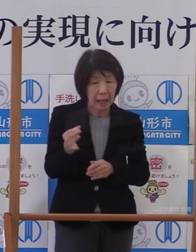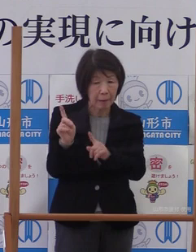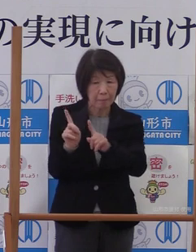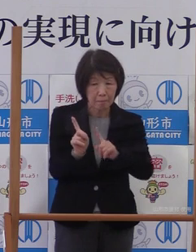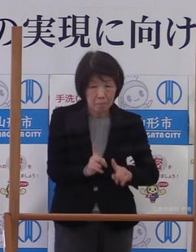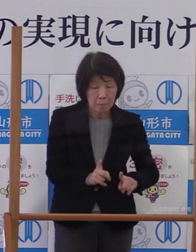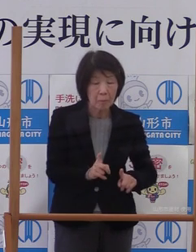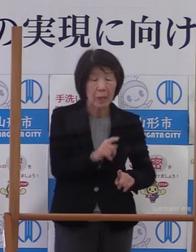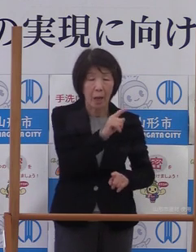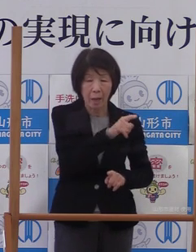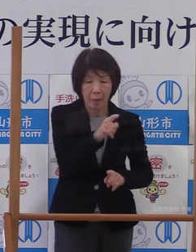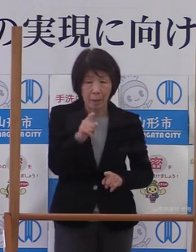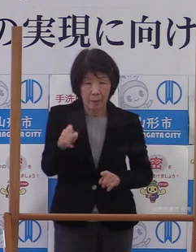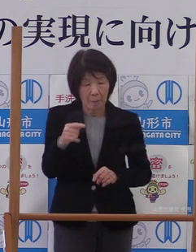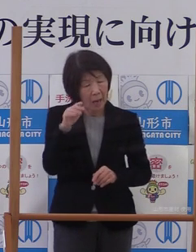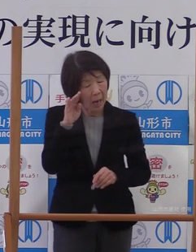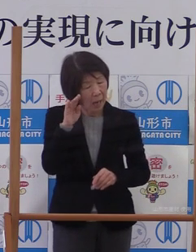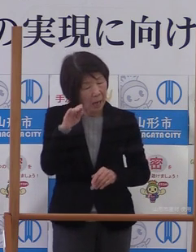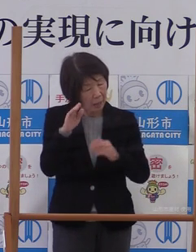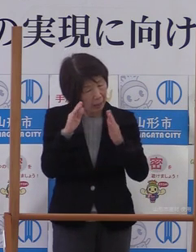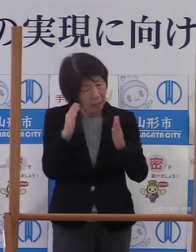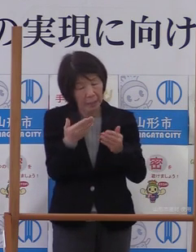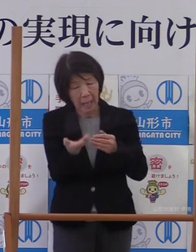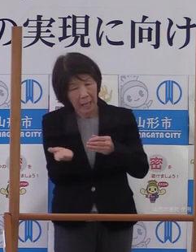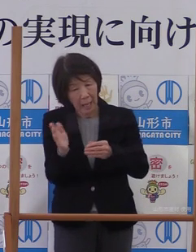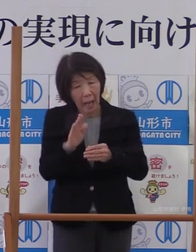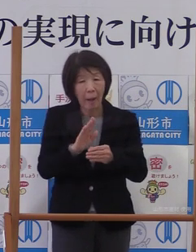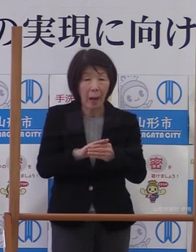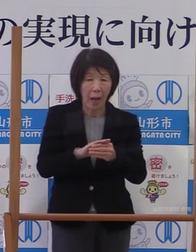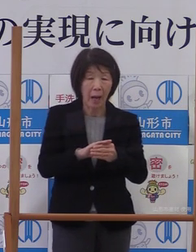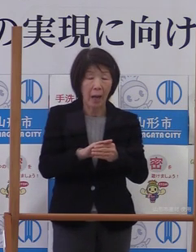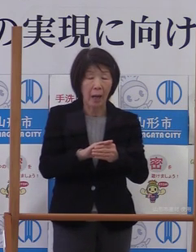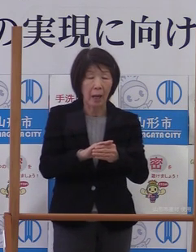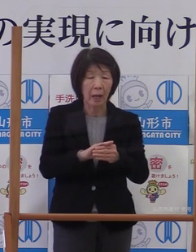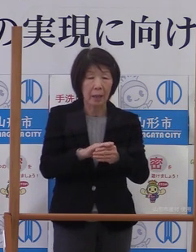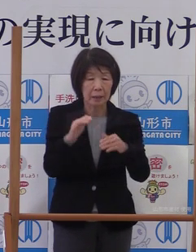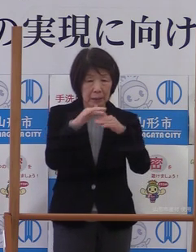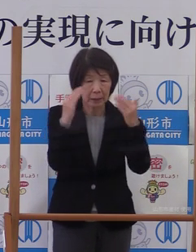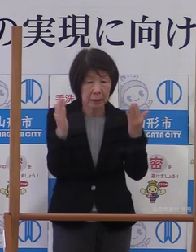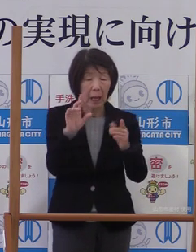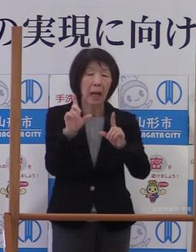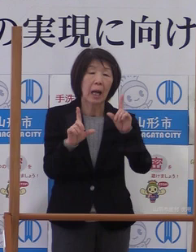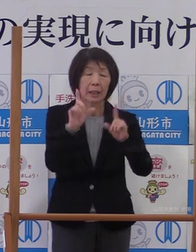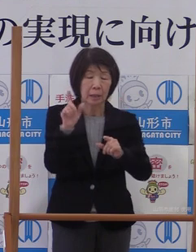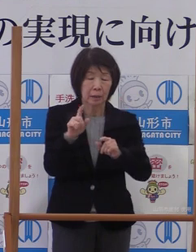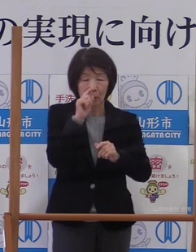ものでおおむねカバーしているというような予算編成にはなっています。 まあ、